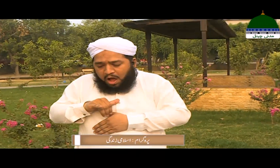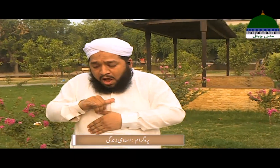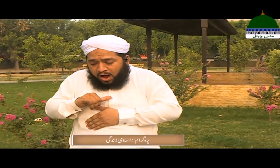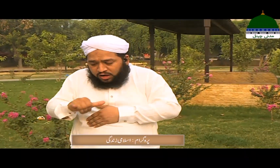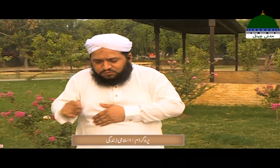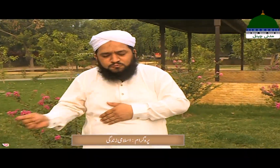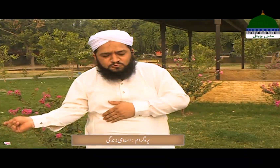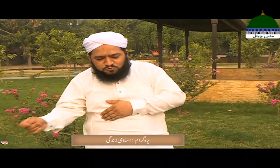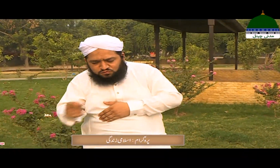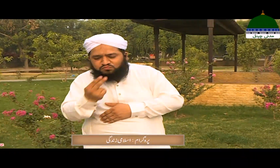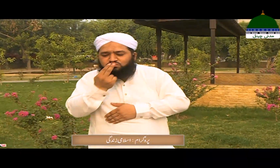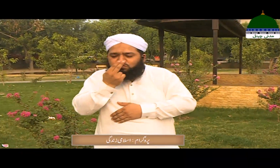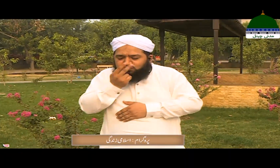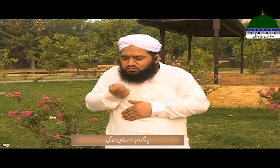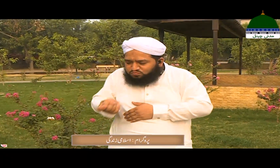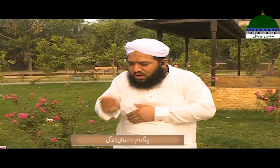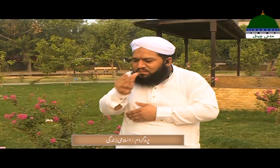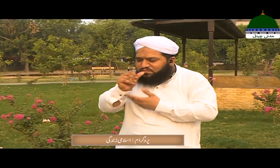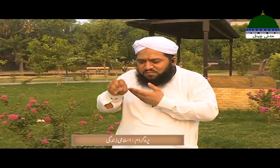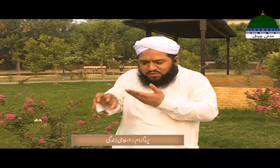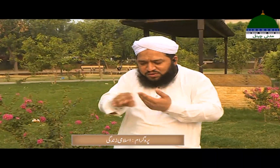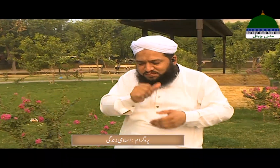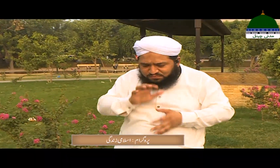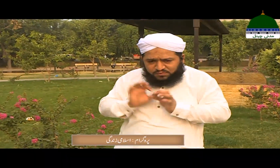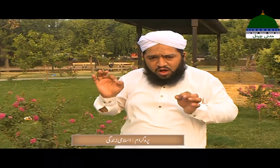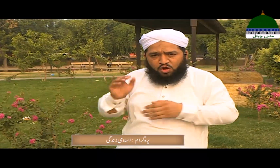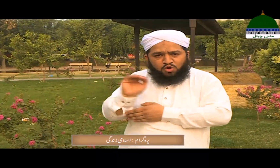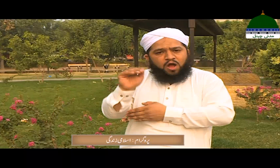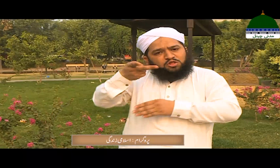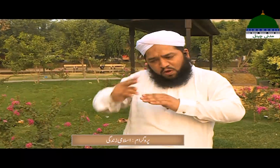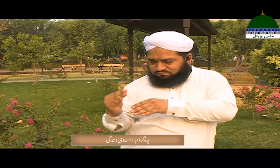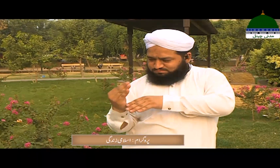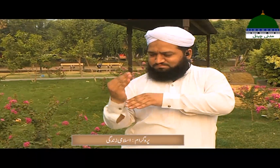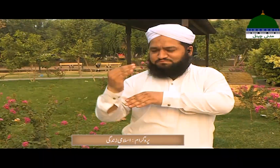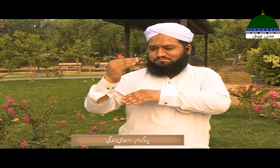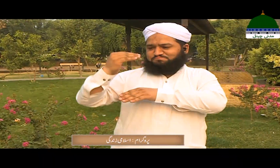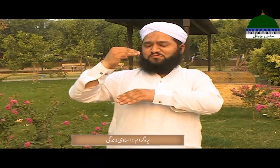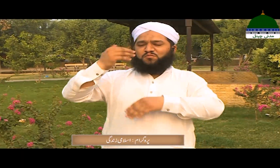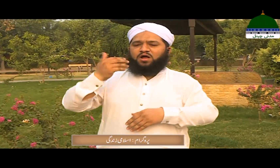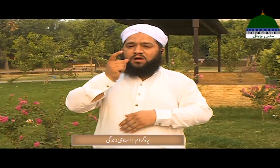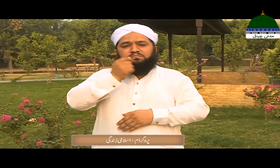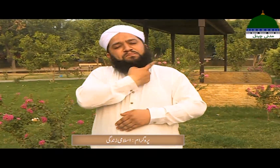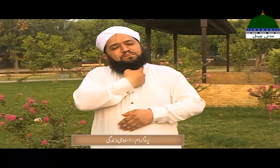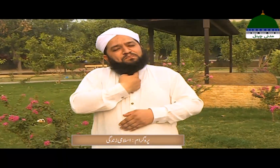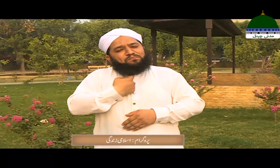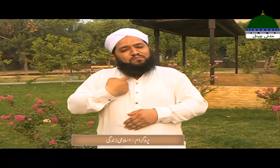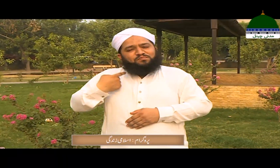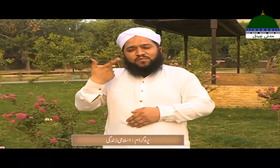کے قریب جھاڑو دی، خوشبو مہکائی، پانی چھڑکا تو سانپ دوبارہ اس کے پاس آنے لگا۔ اب یہ لالچی شخص قیمتی موتی پا